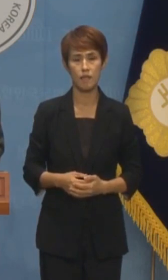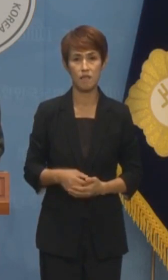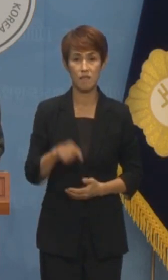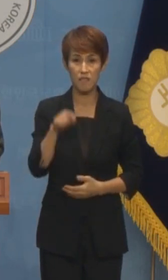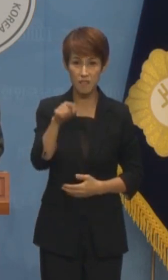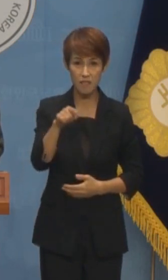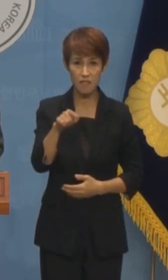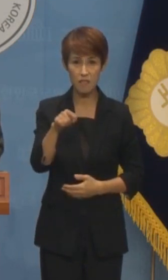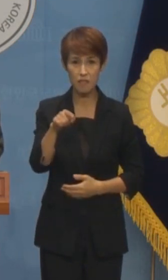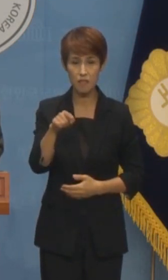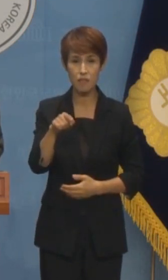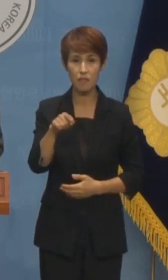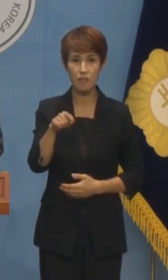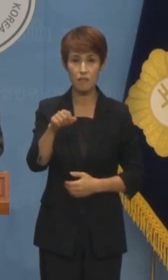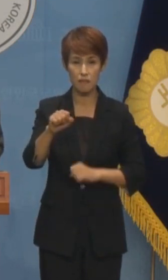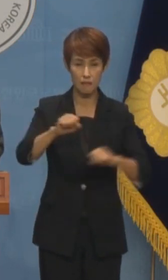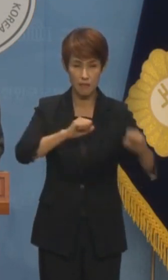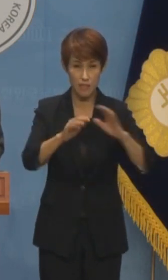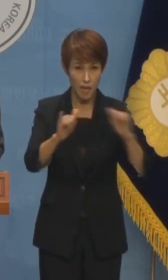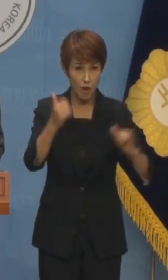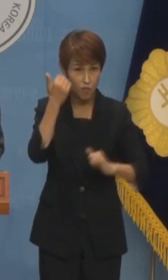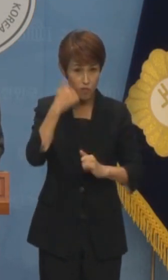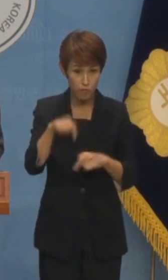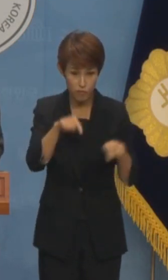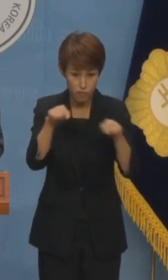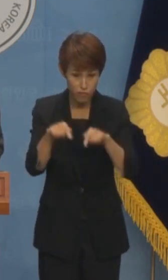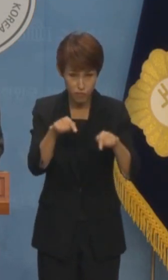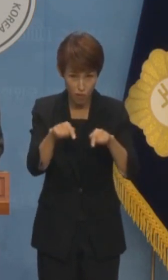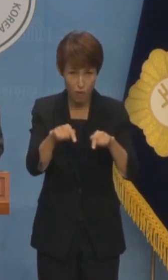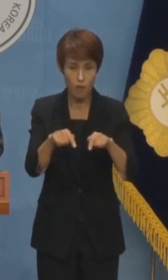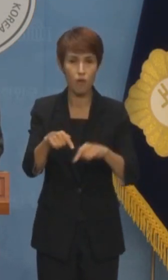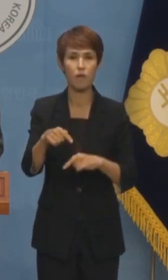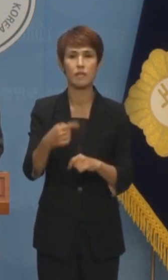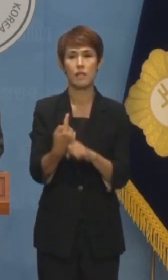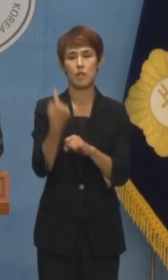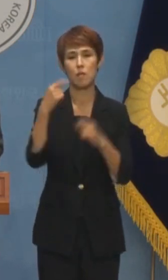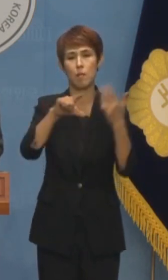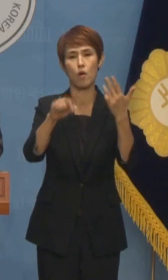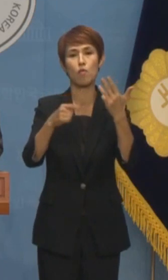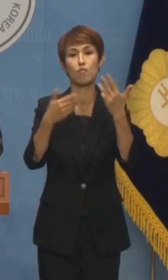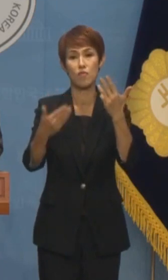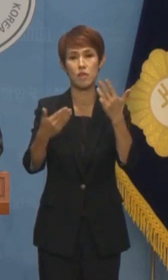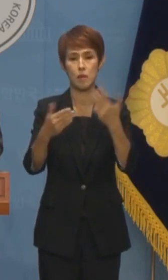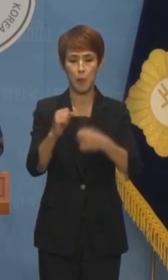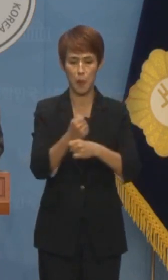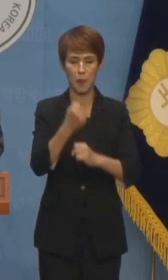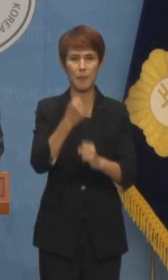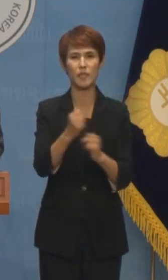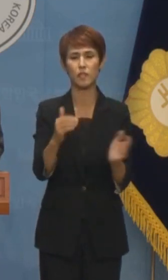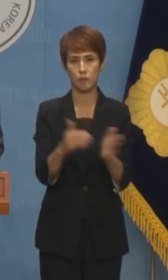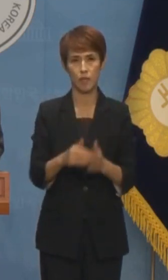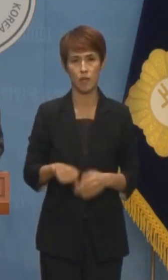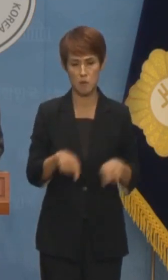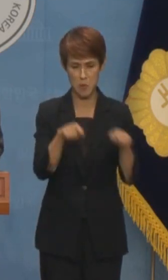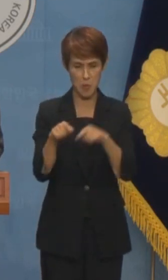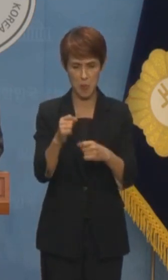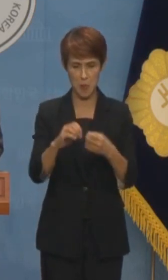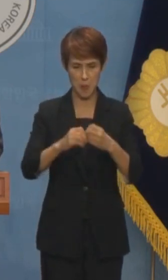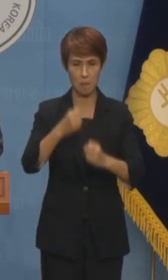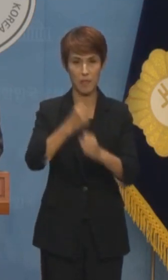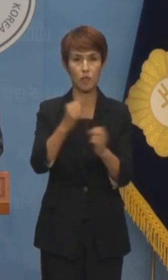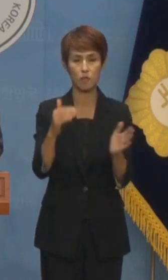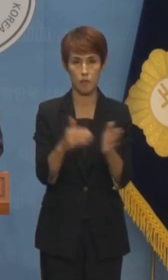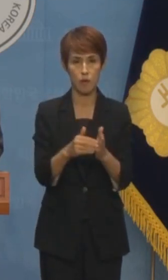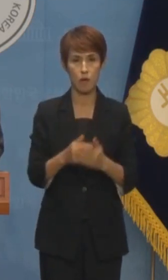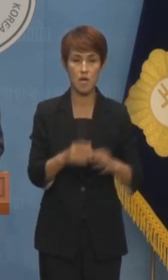게이트 주범자들의 녹취 파일 역시 2023년 8월 9일 같은 날 제작되었습니다. 김기현 변호사와 송호정